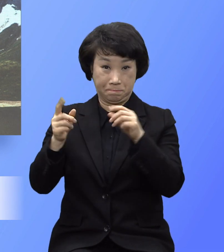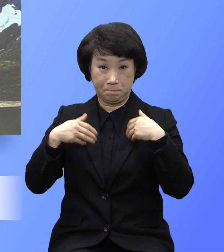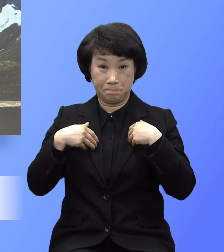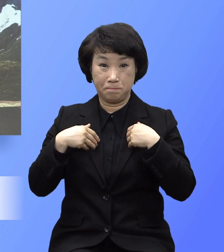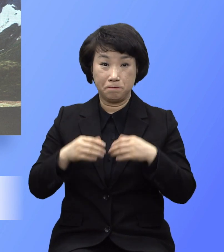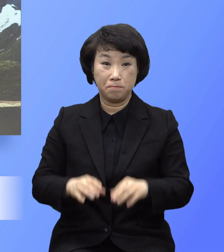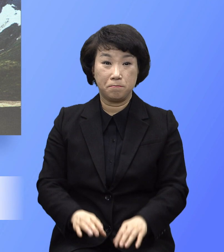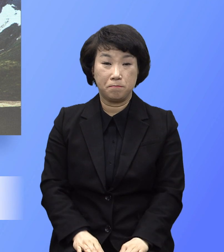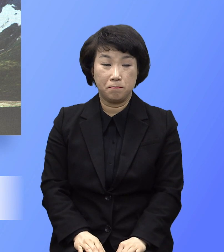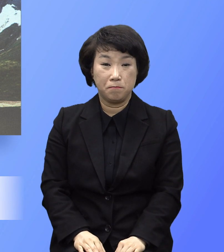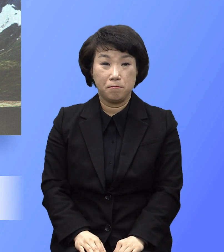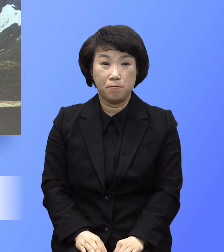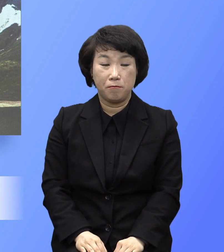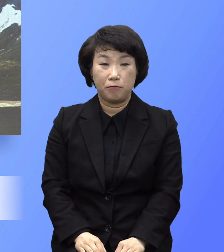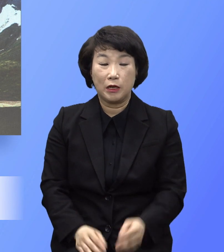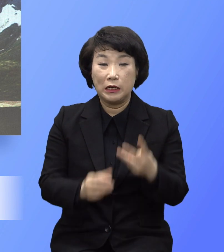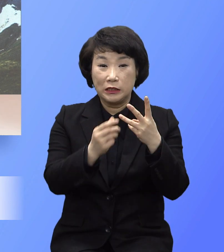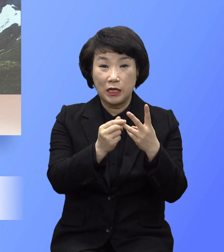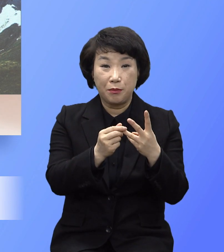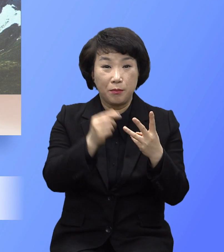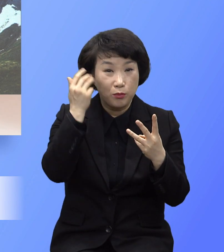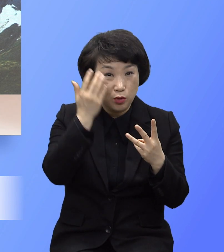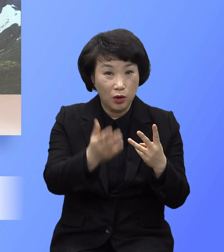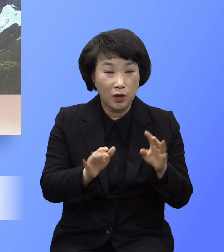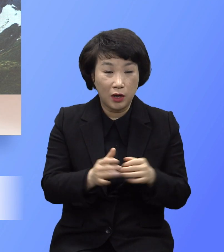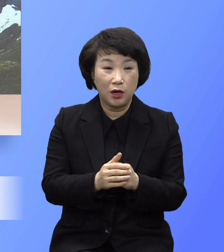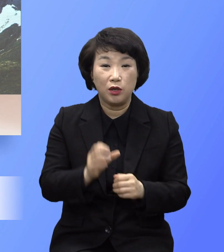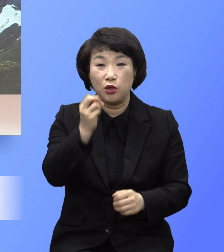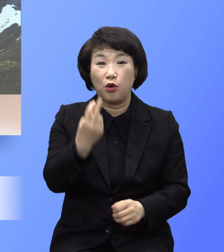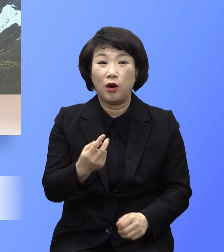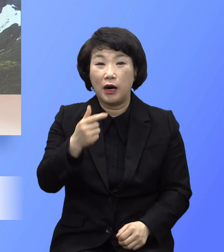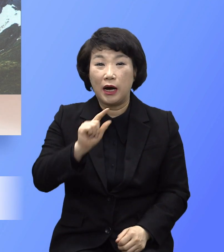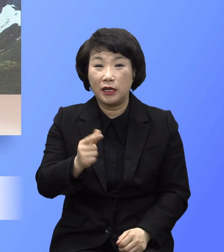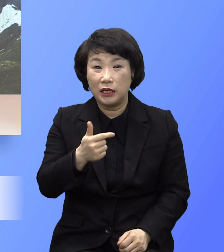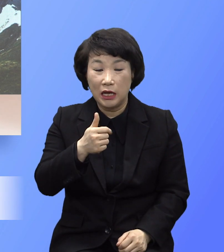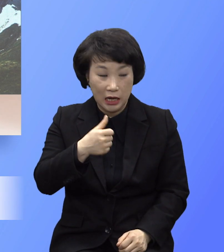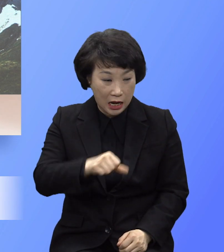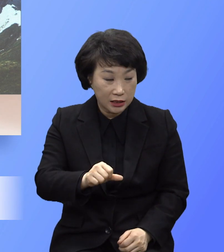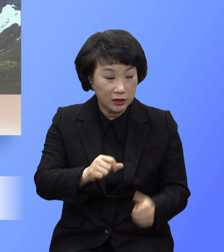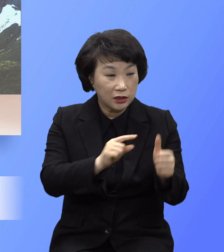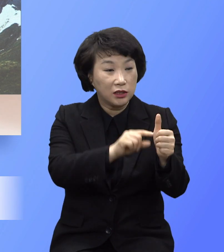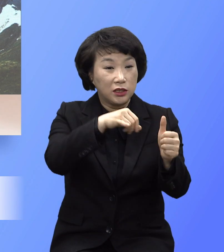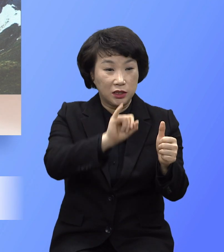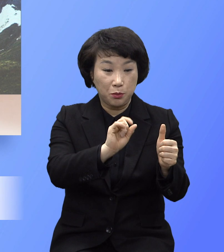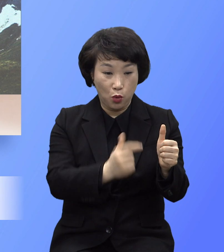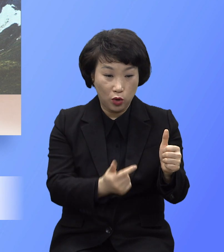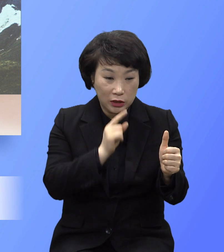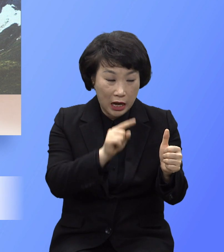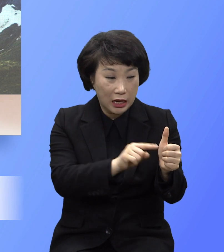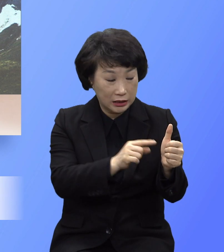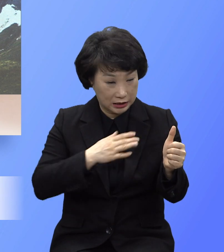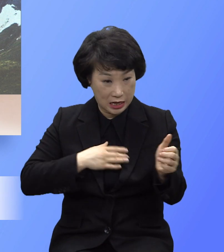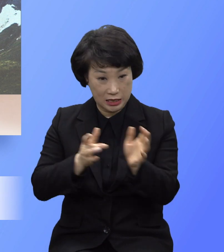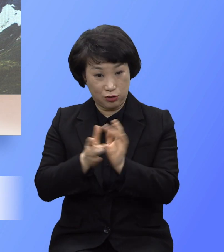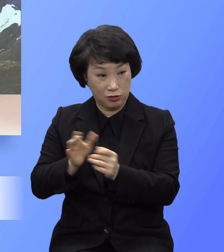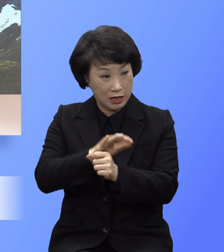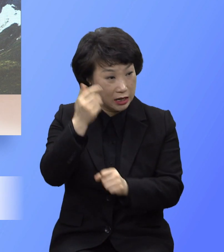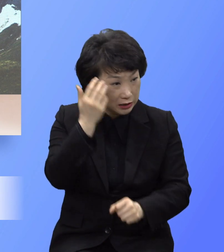이 말이죠. 세 번째 묻습니다. 요한의 아들 시몬아, 네가 나를 사랑하느냐